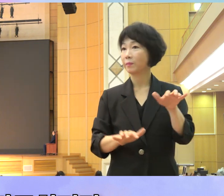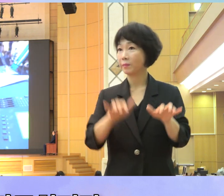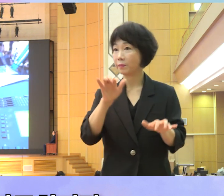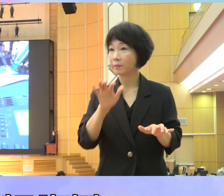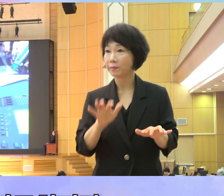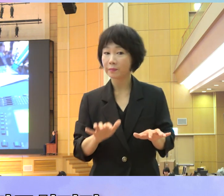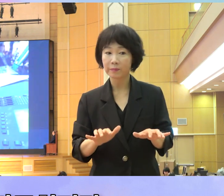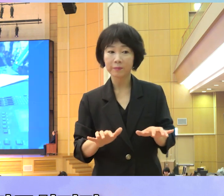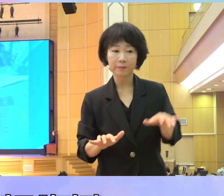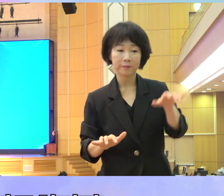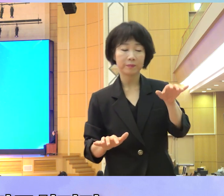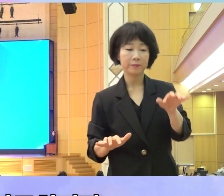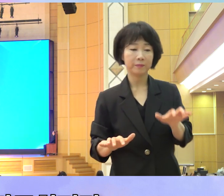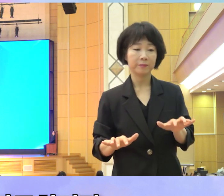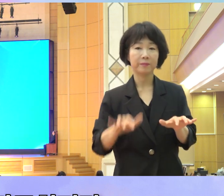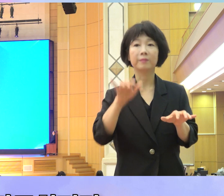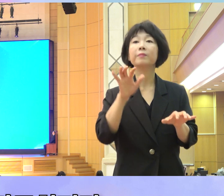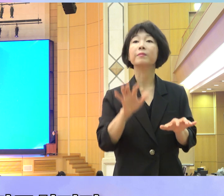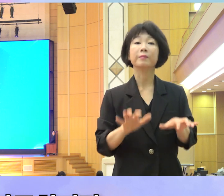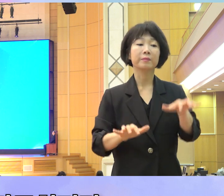아주 먼 옛날